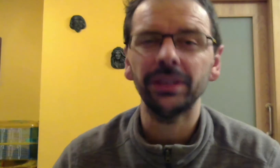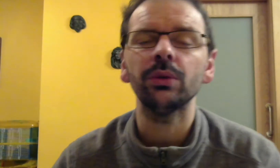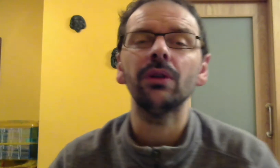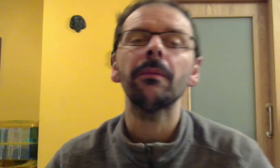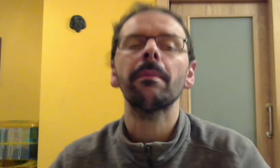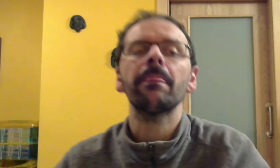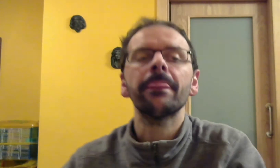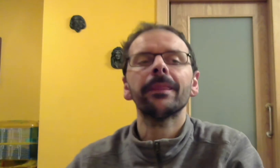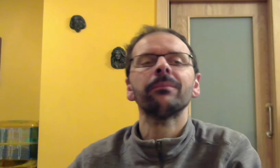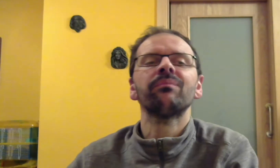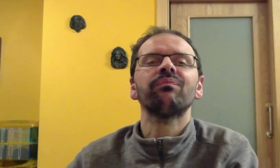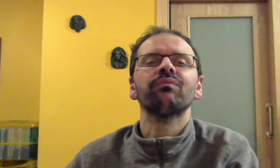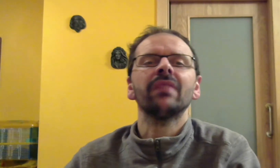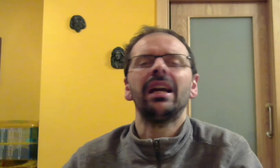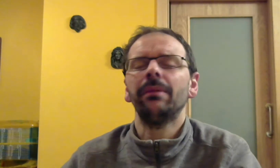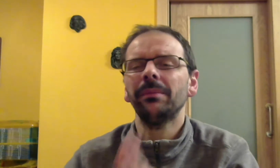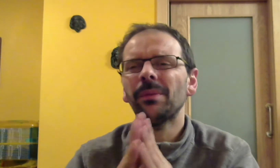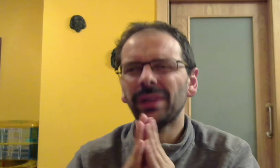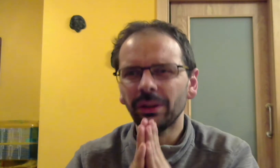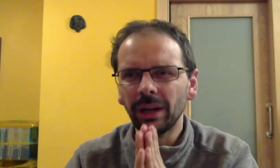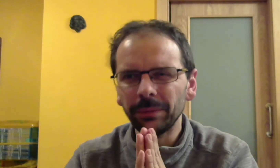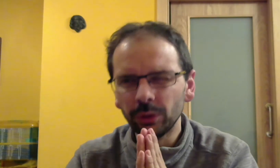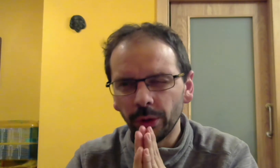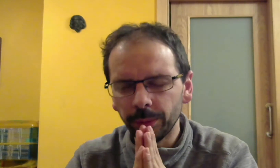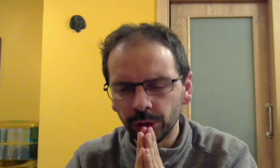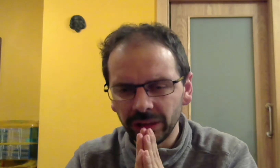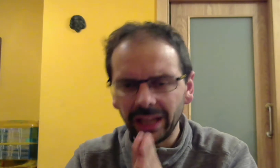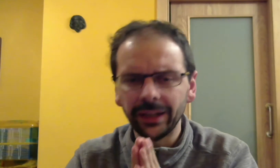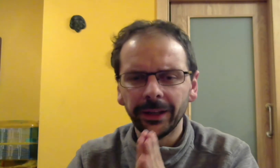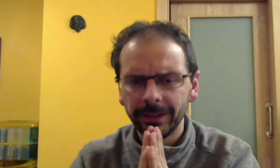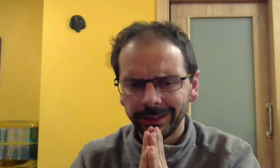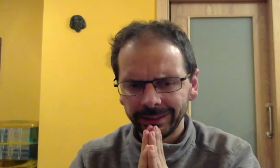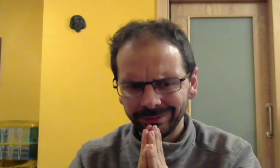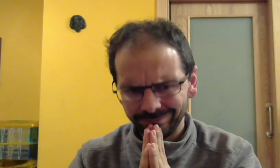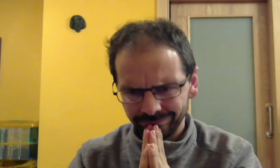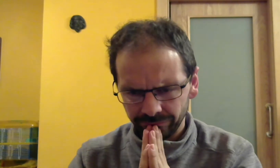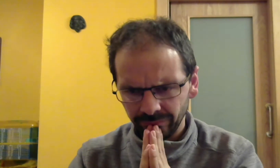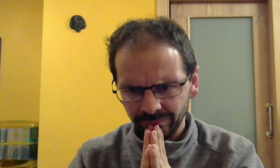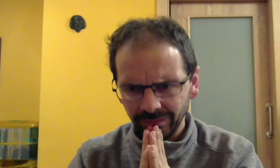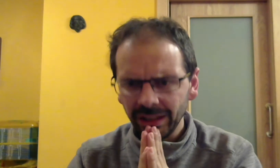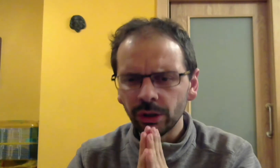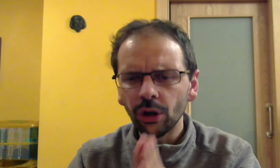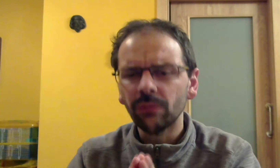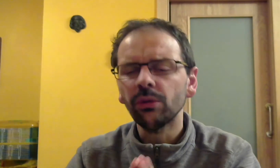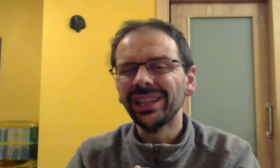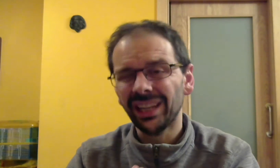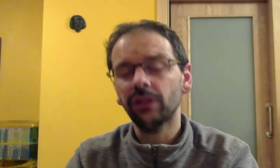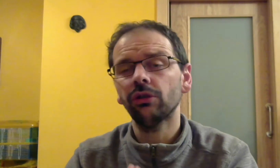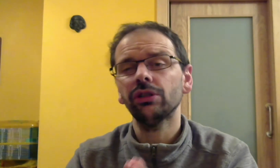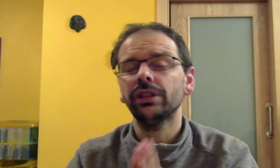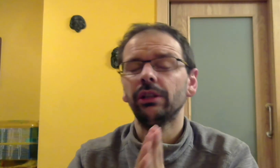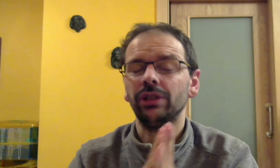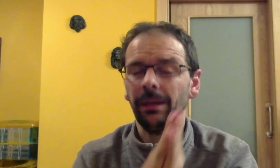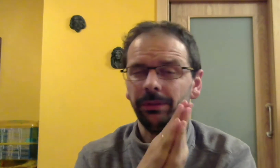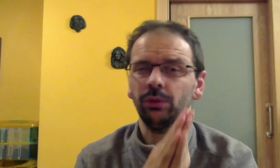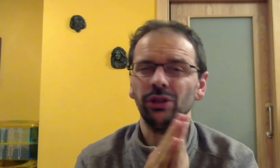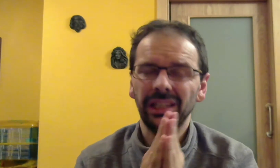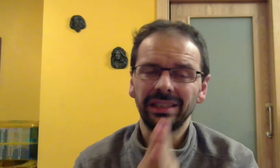capítulo. A mí me ha parecido un capítulo brutal. No muy lejos de los capítulos que han